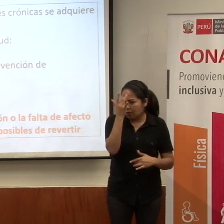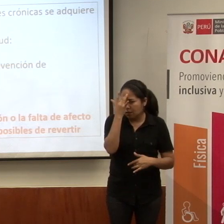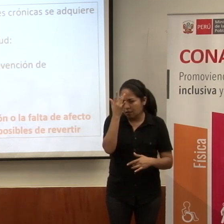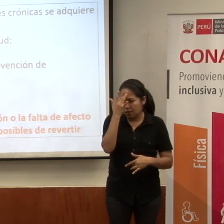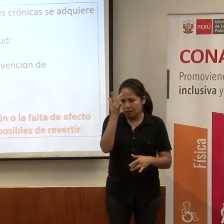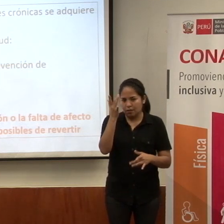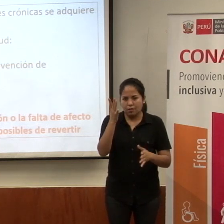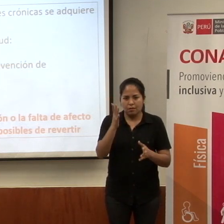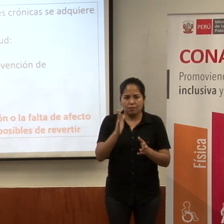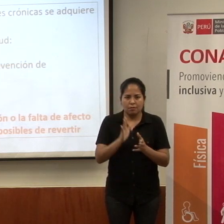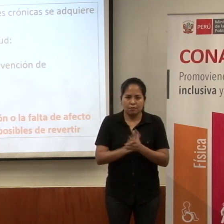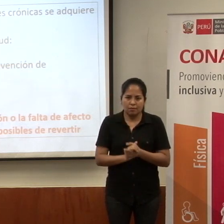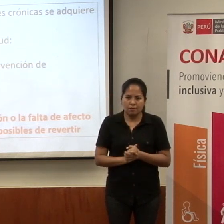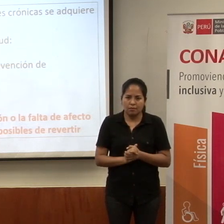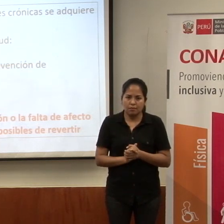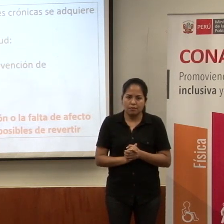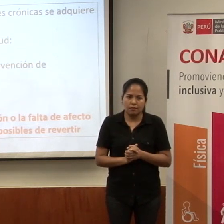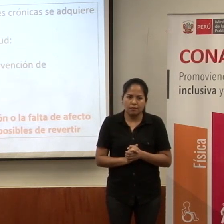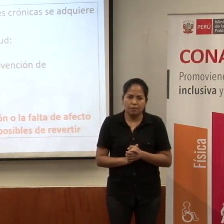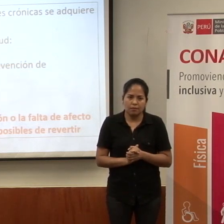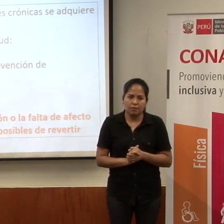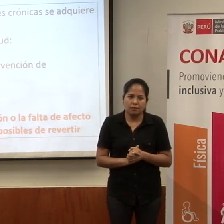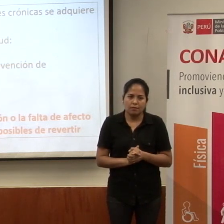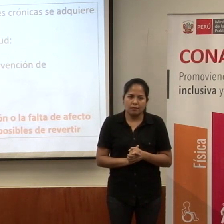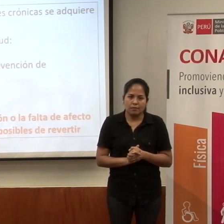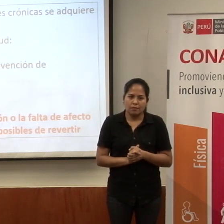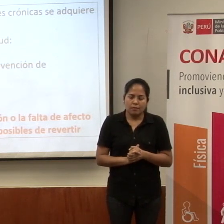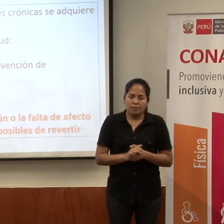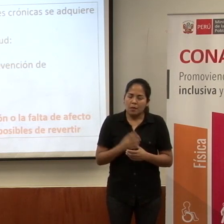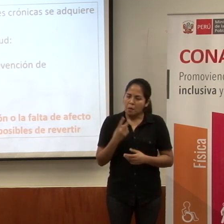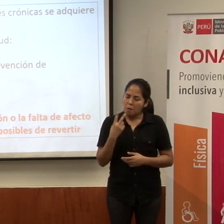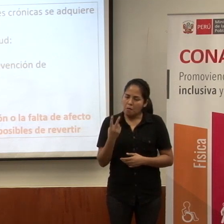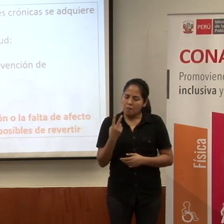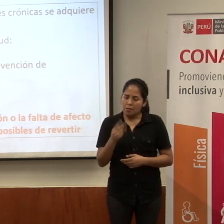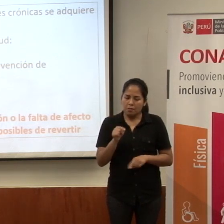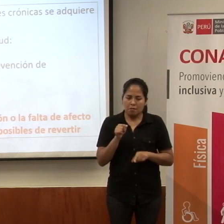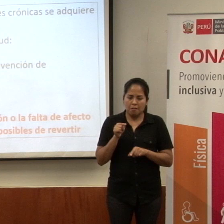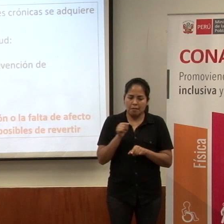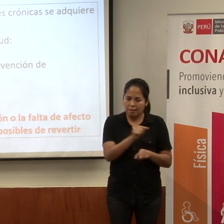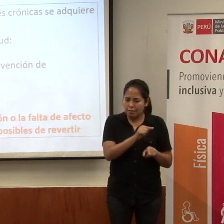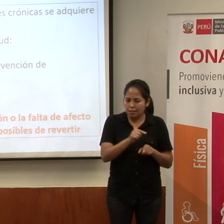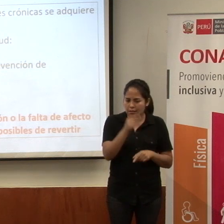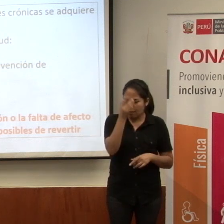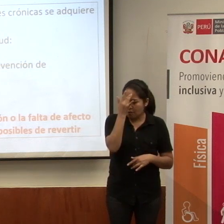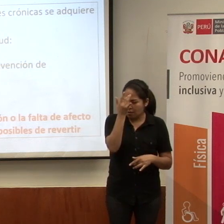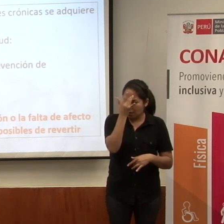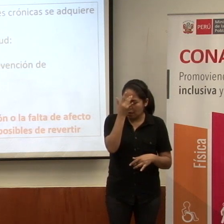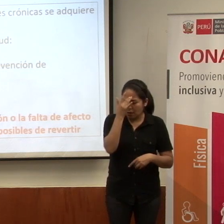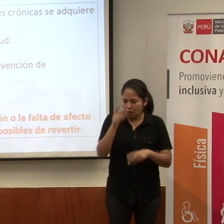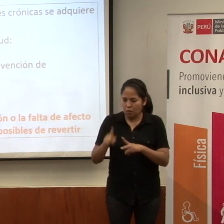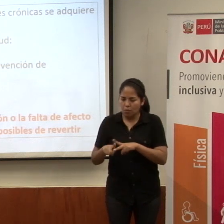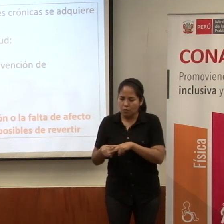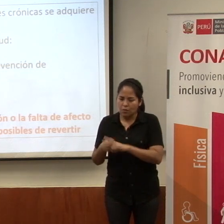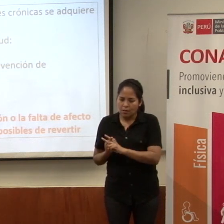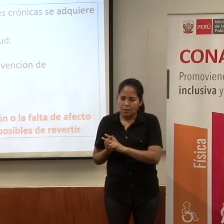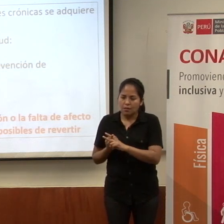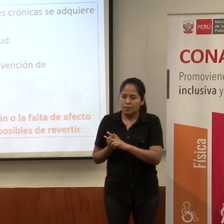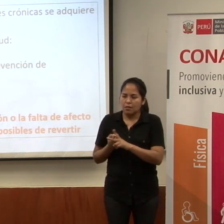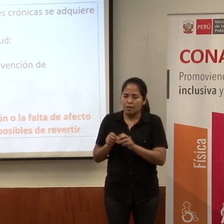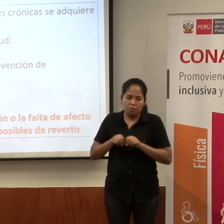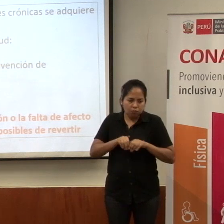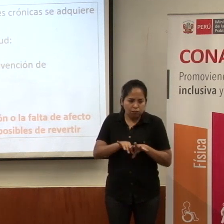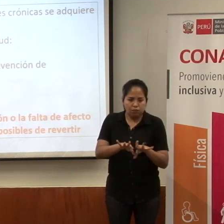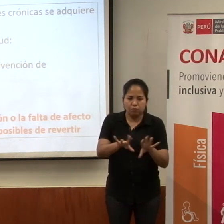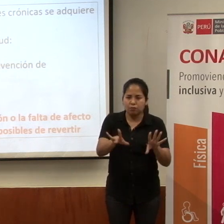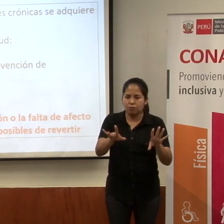que se llama la epigenética, ¿no es cierto?, en el cual estamos viendo que estas enfermedades que empiezan a agobiar a las sociedades, a las personas, a